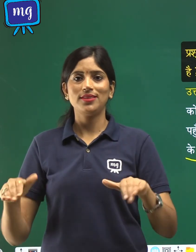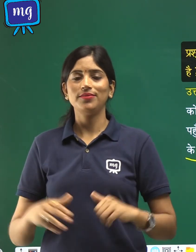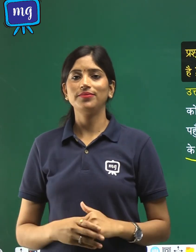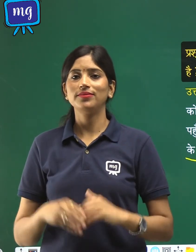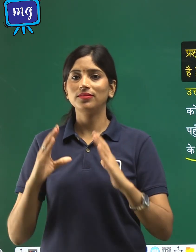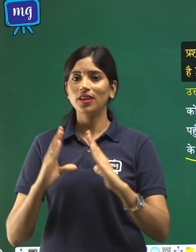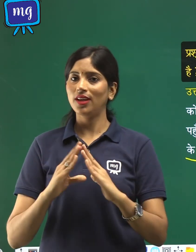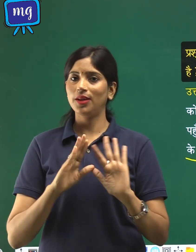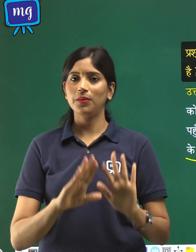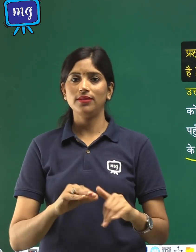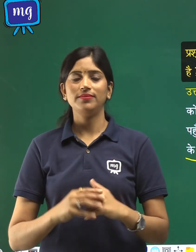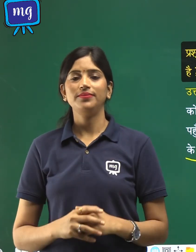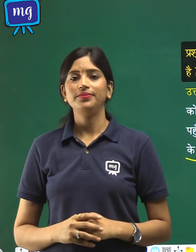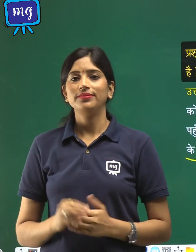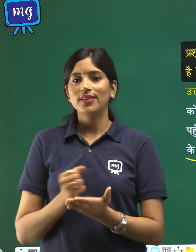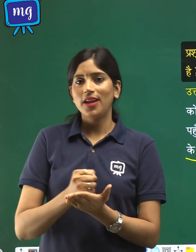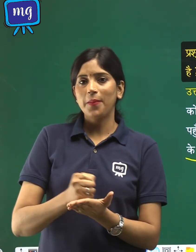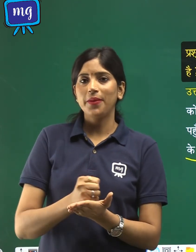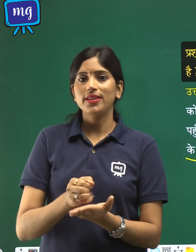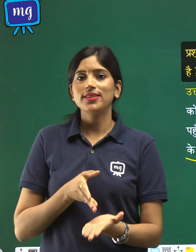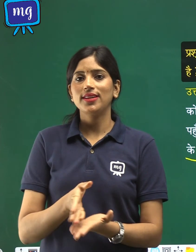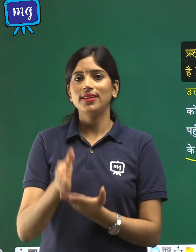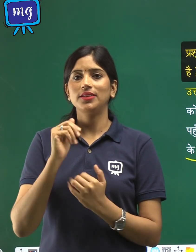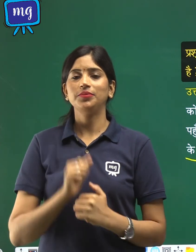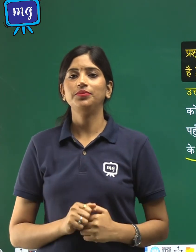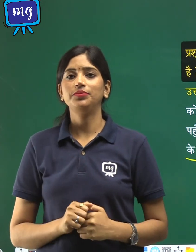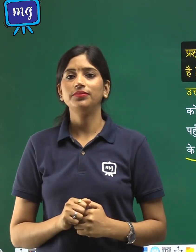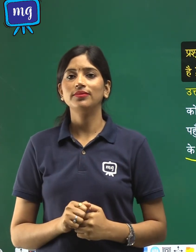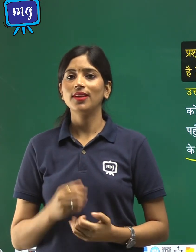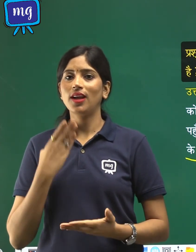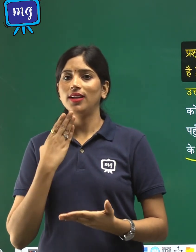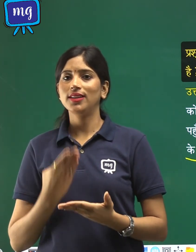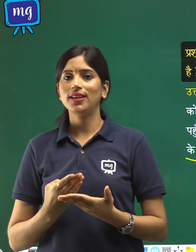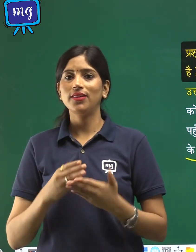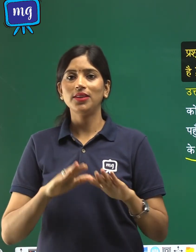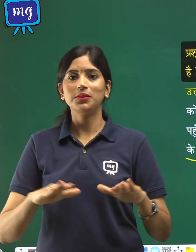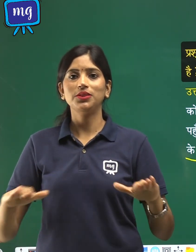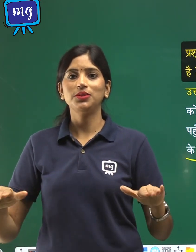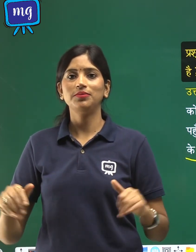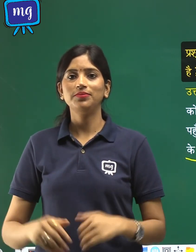घर पर अभ्यास करेंगे। धन्यवाद बच्चों।